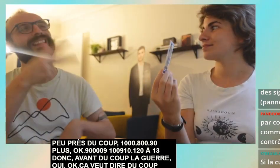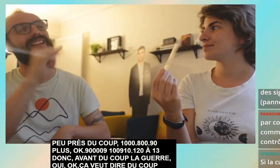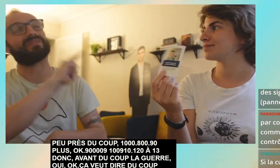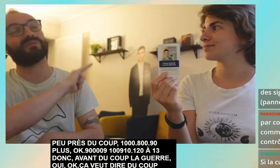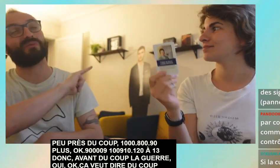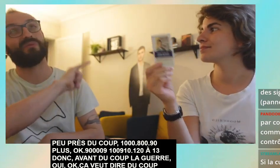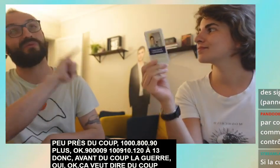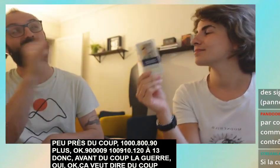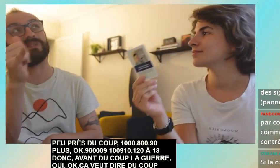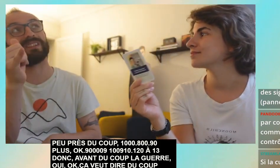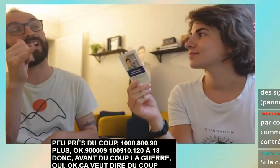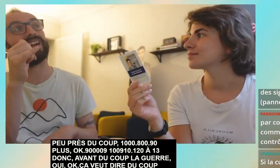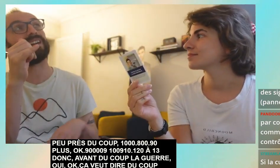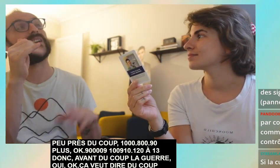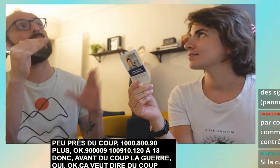1913 jusqu'à